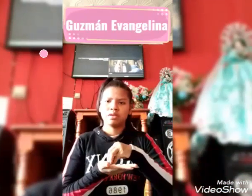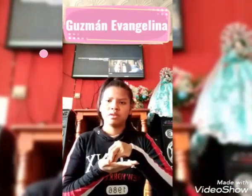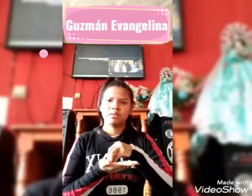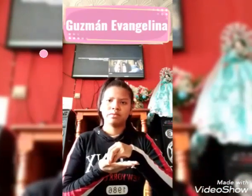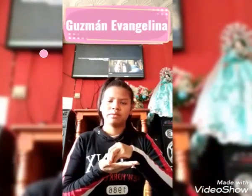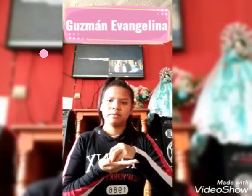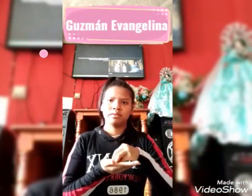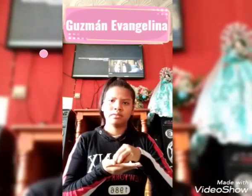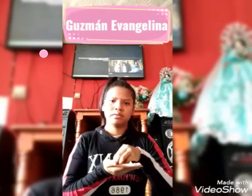Música